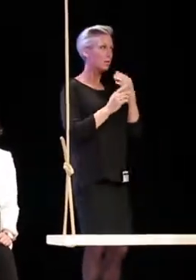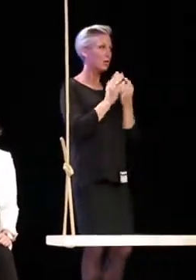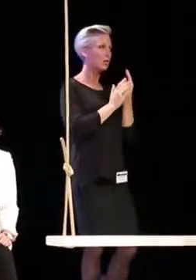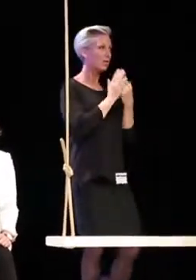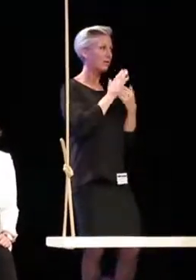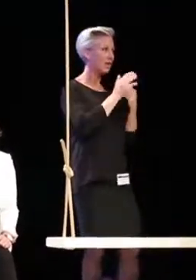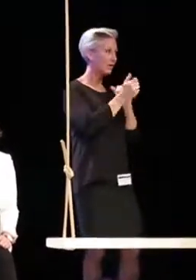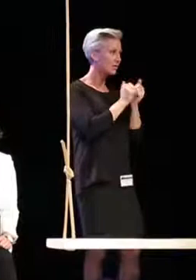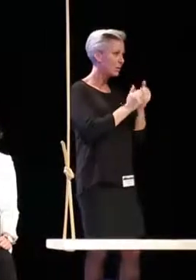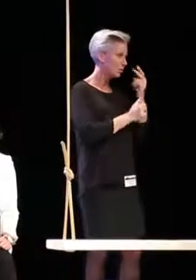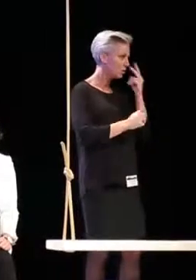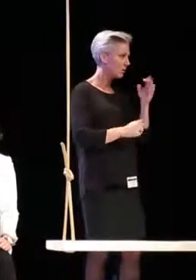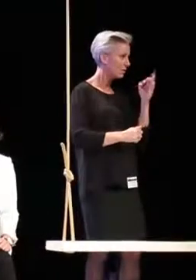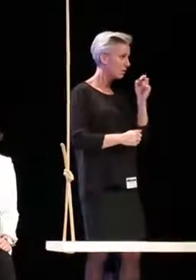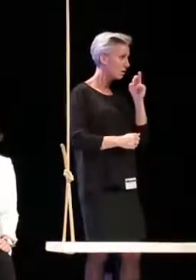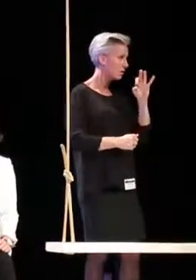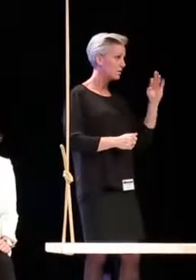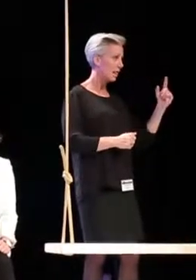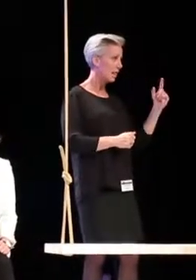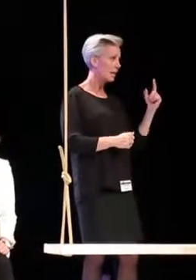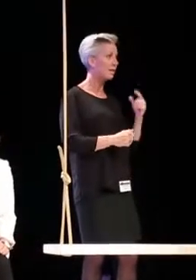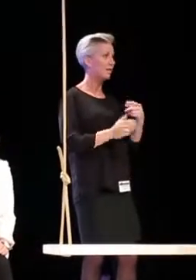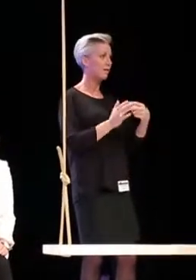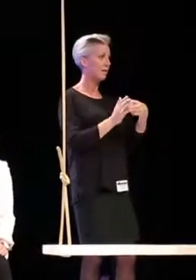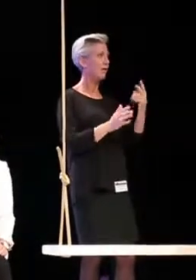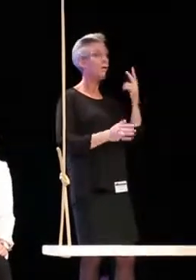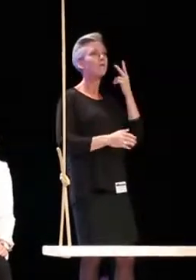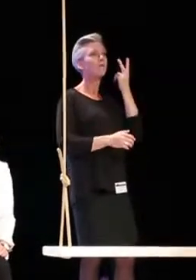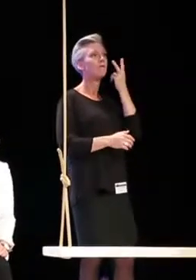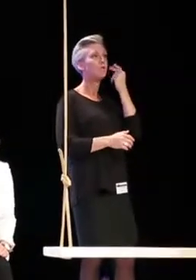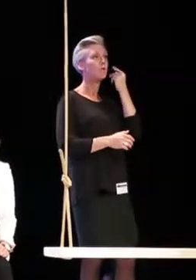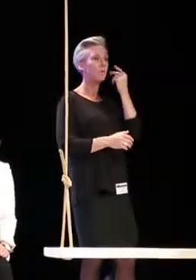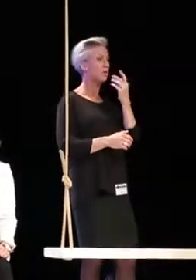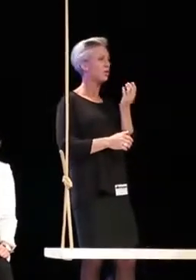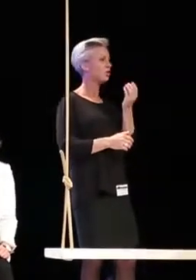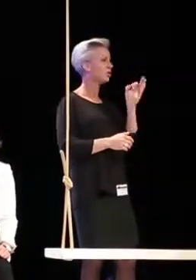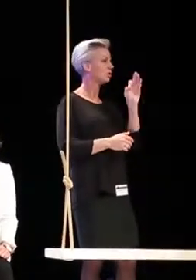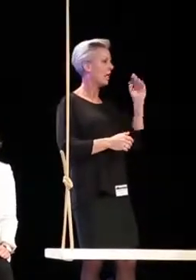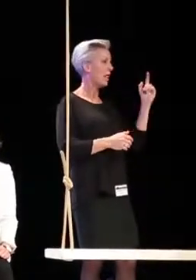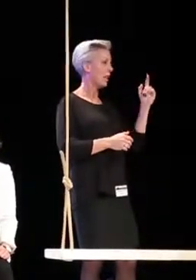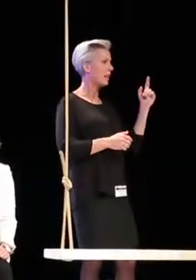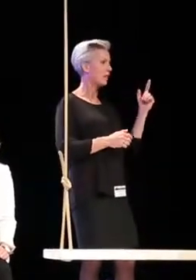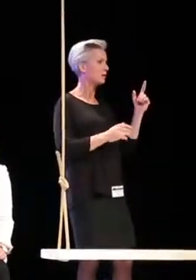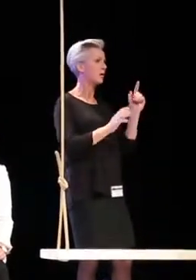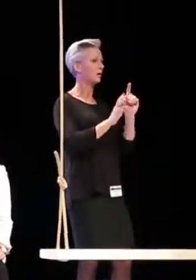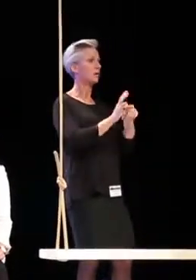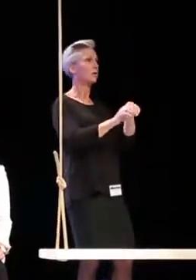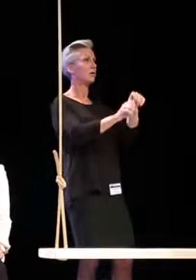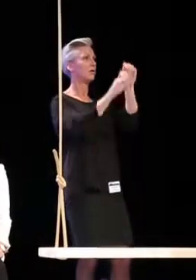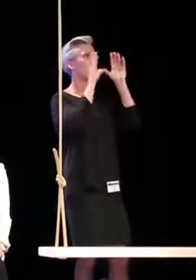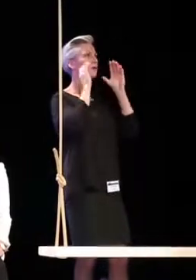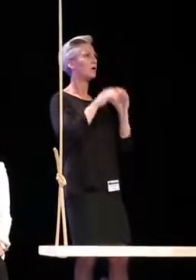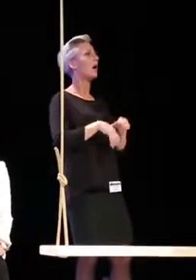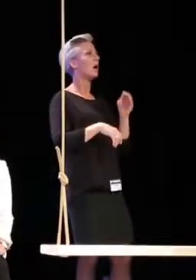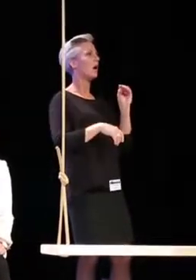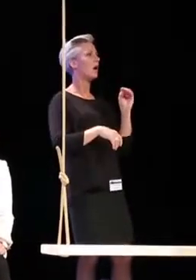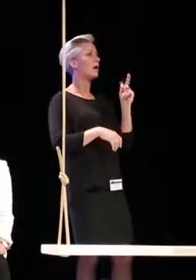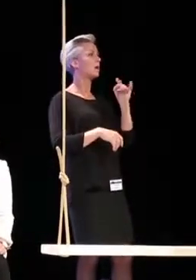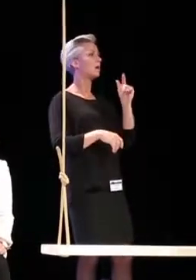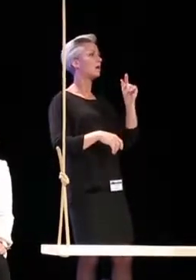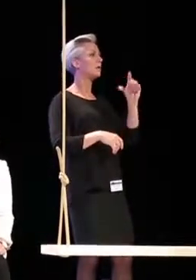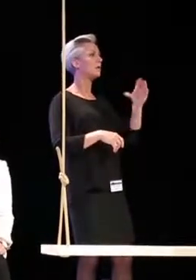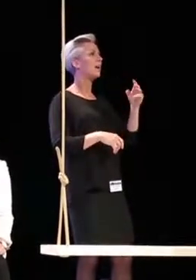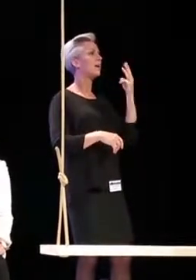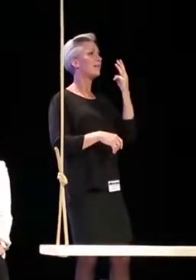Shell i förrgår? Helt otroligt, va? Shell lämnar Arktis. Stranded asset,